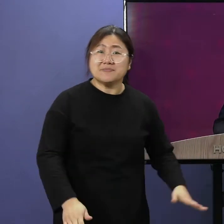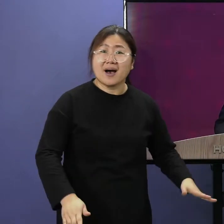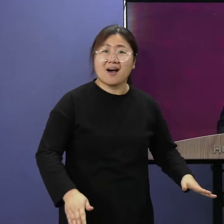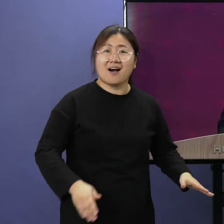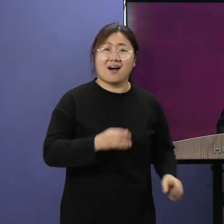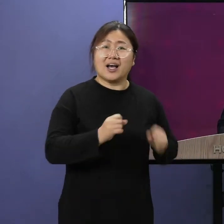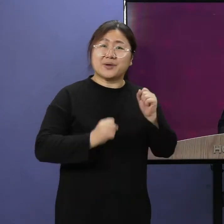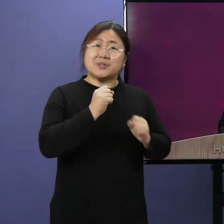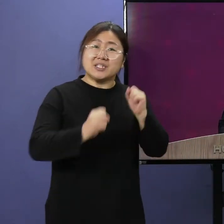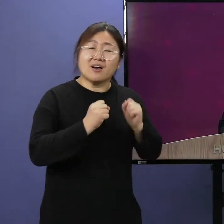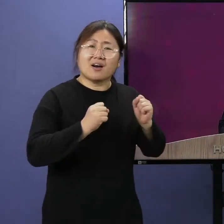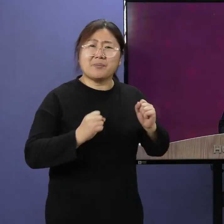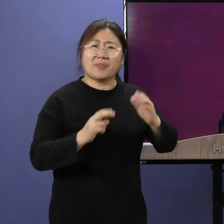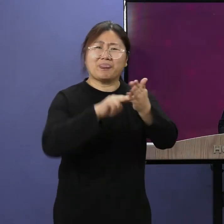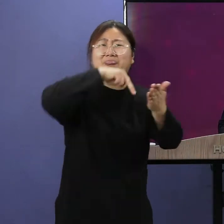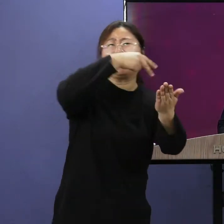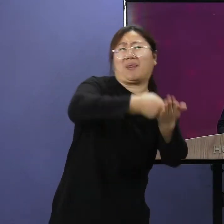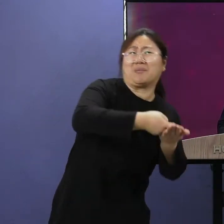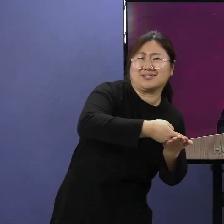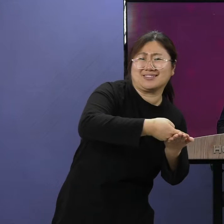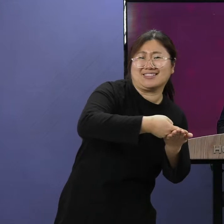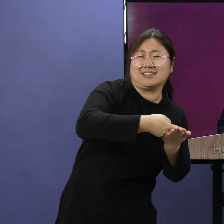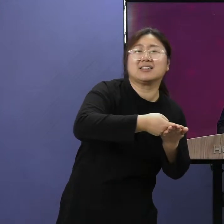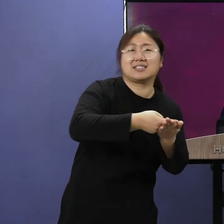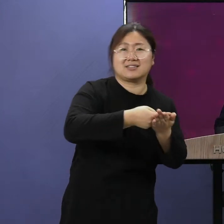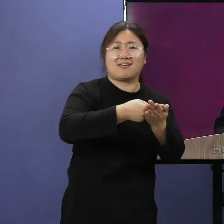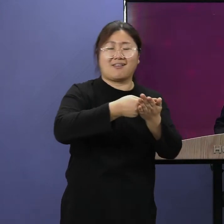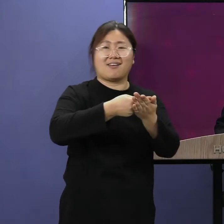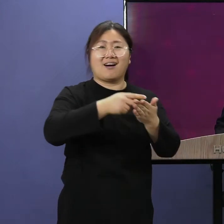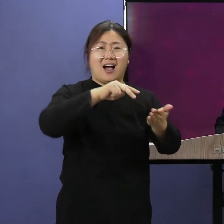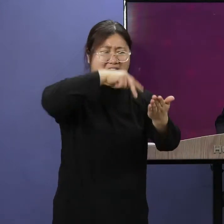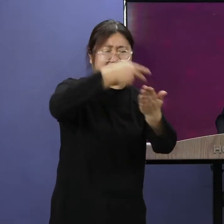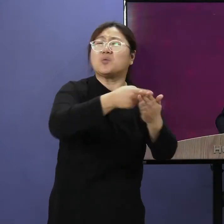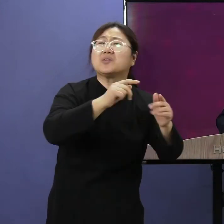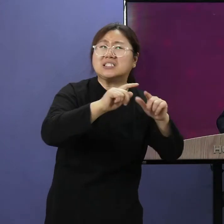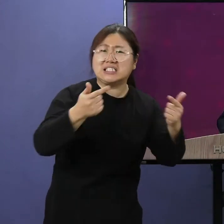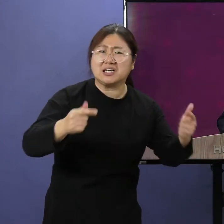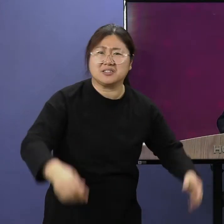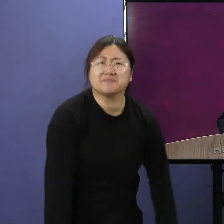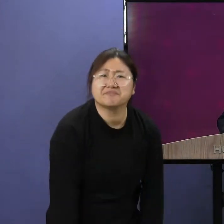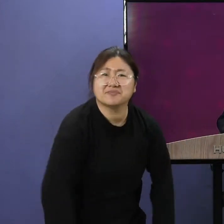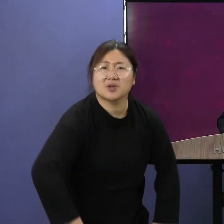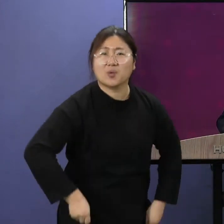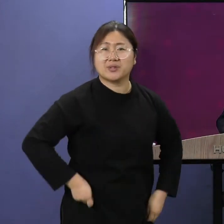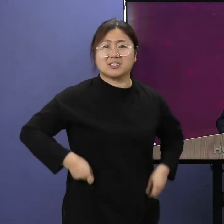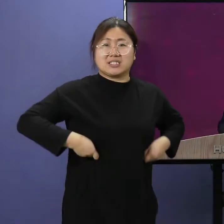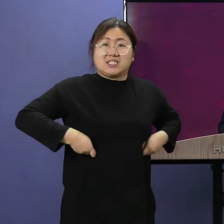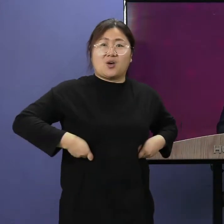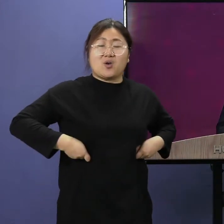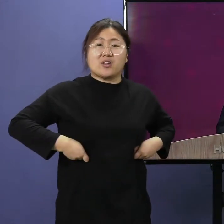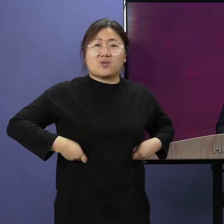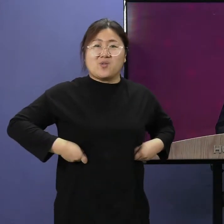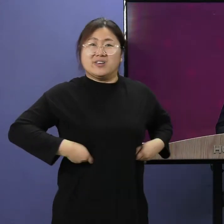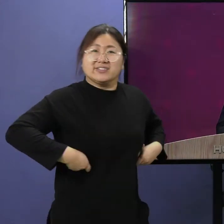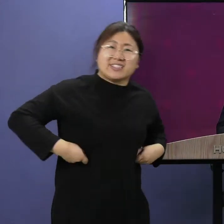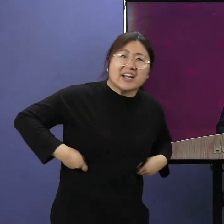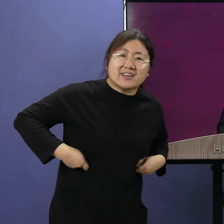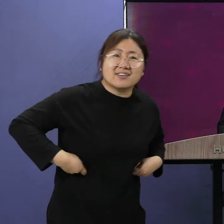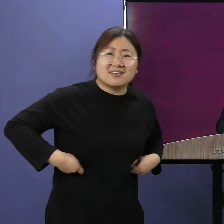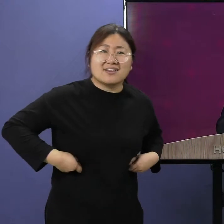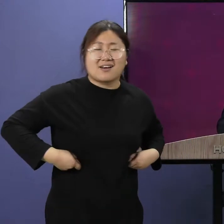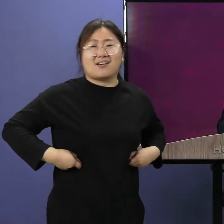넘어지지 않게 하기 위해서는 어떻게 해야 될까요? 옷을 최대한 끌어올려야겠죠. 그러면